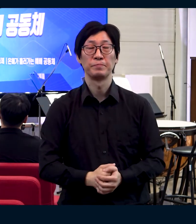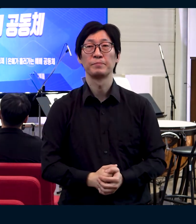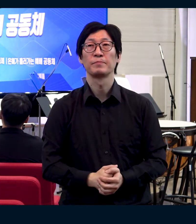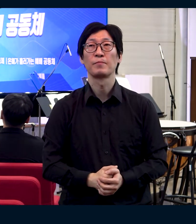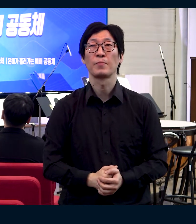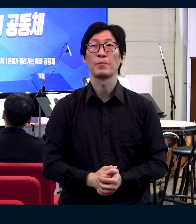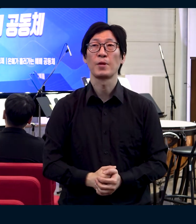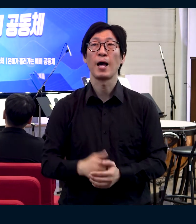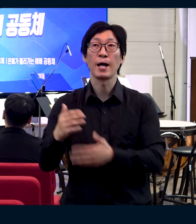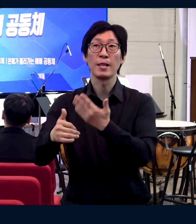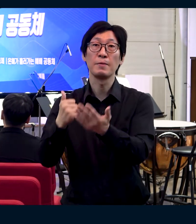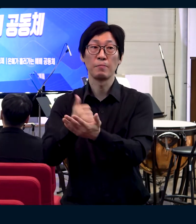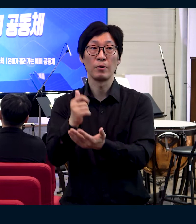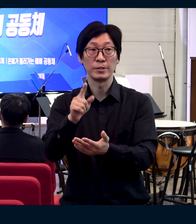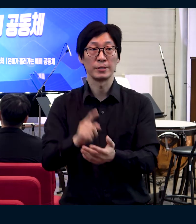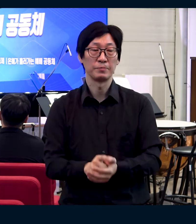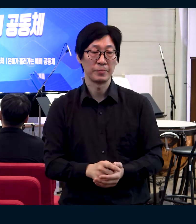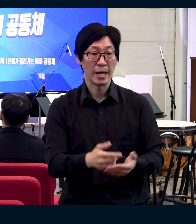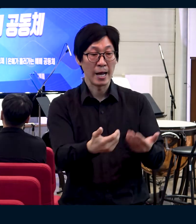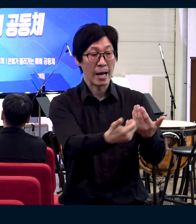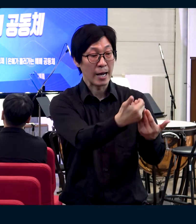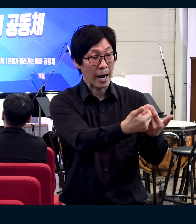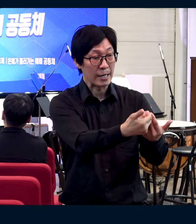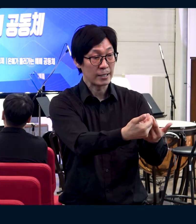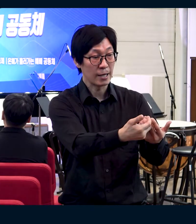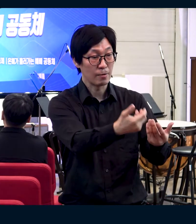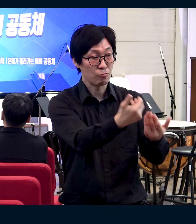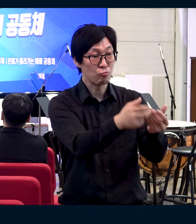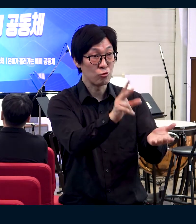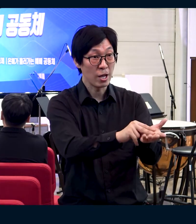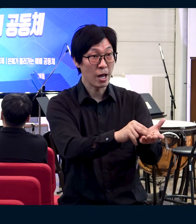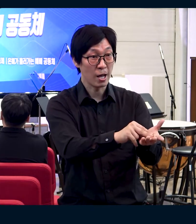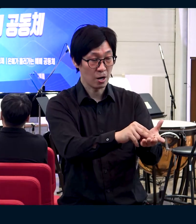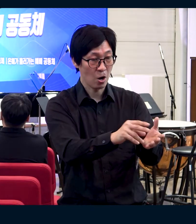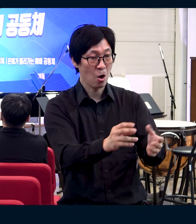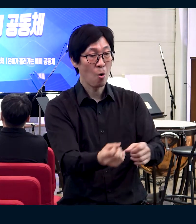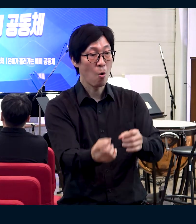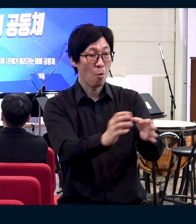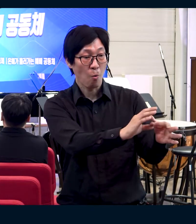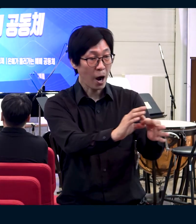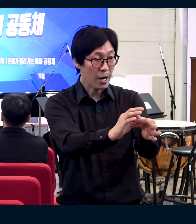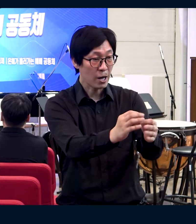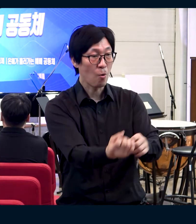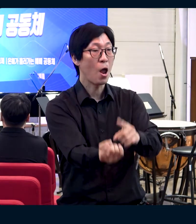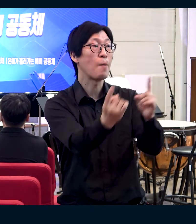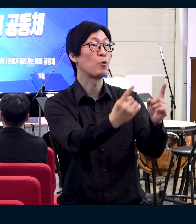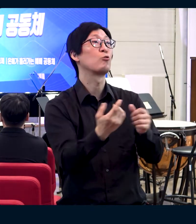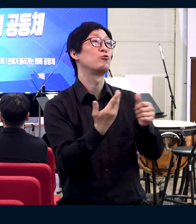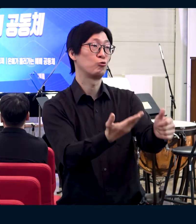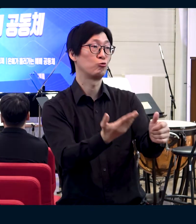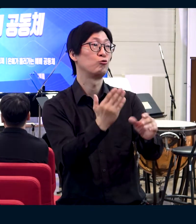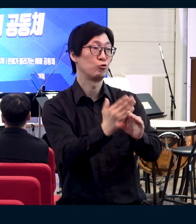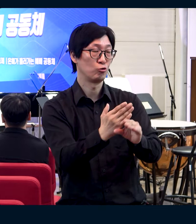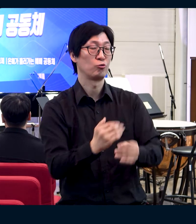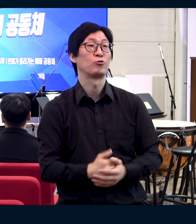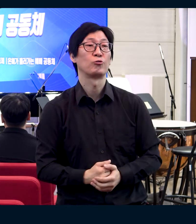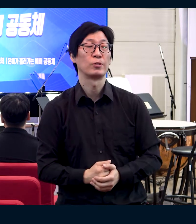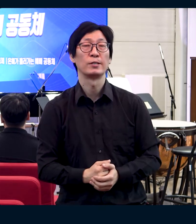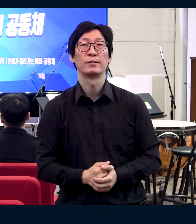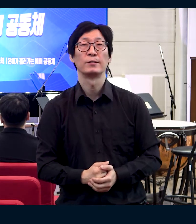들으셨음이니라. 하나님은 지금 갈등을 봉합하고 관계를 회복시키고 계세요.